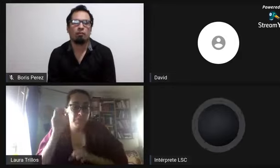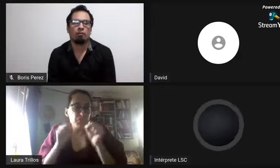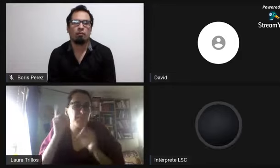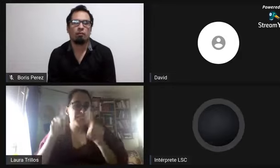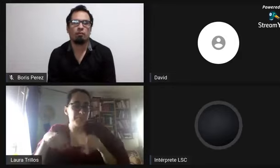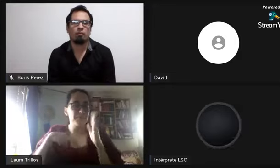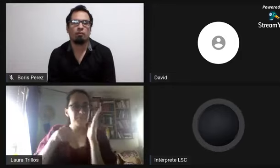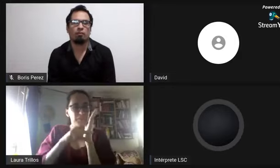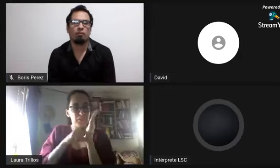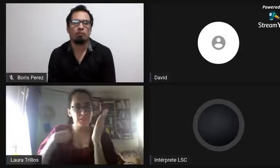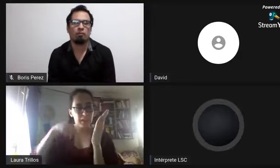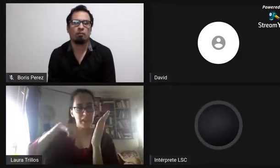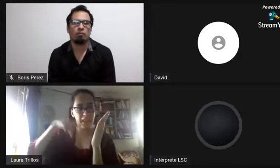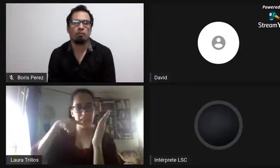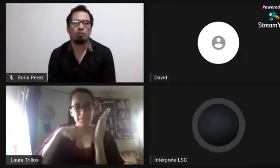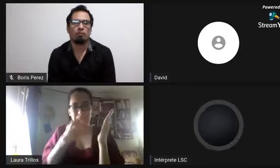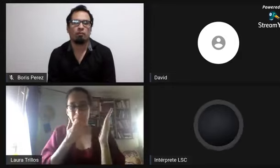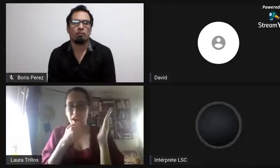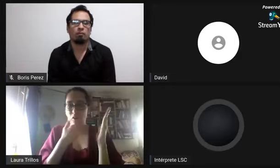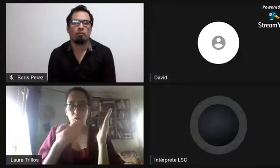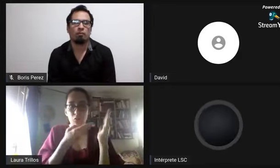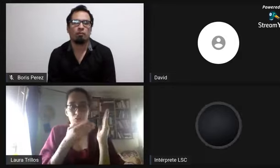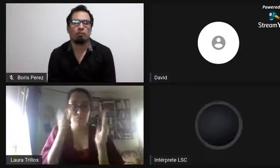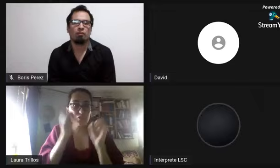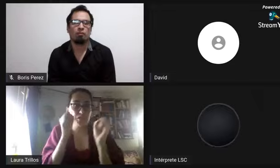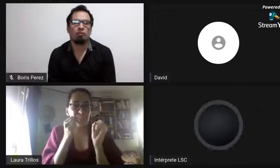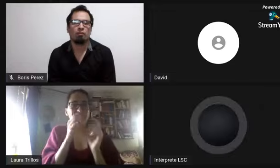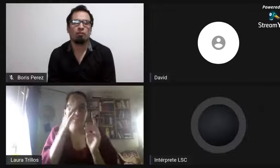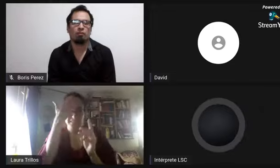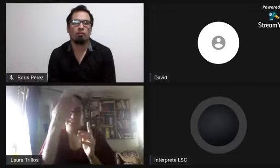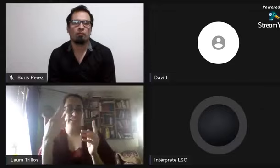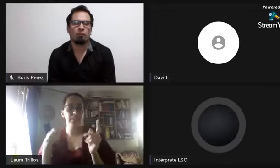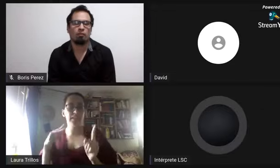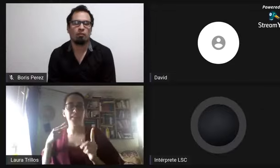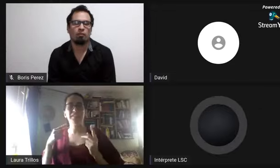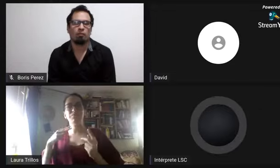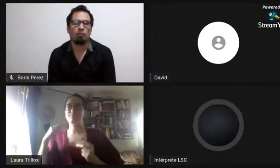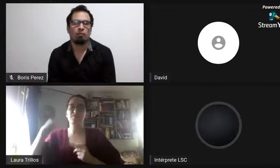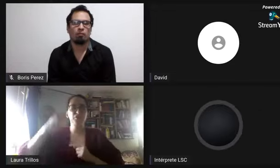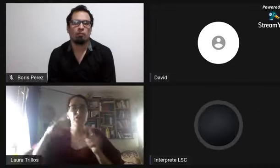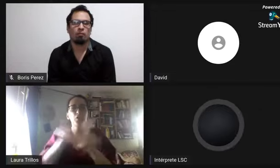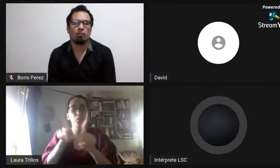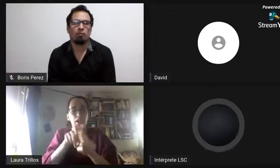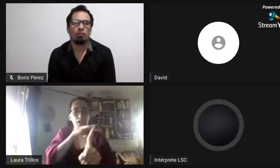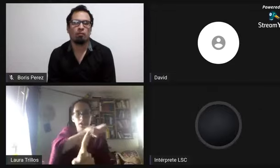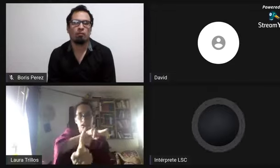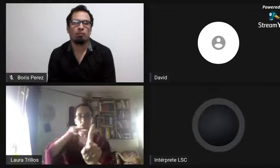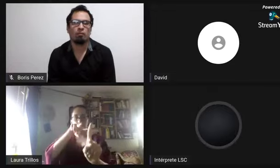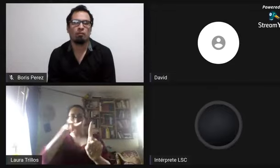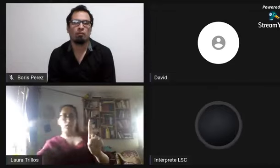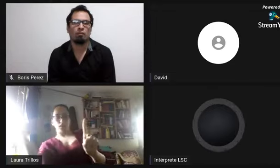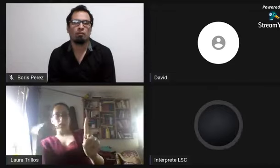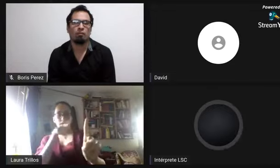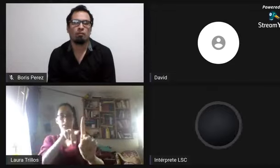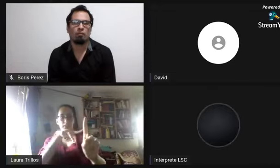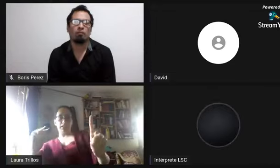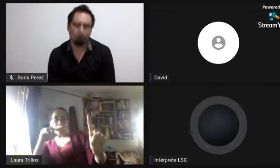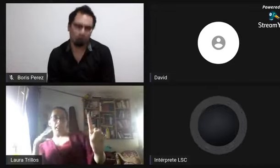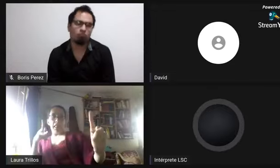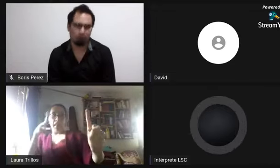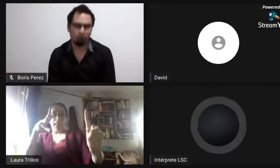personas que no estaban de acuerdo con sus ideologías políticas. No sé si yo estoy equivocada, por eso quería preguntar